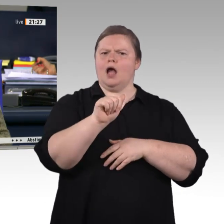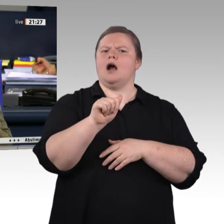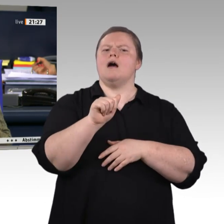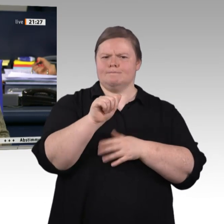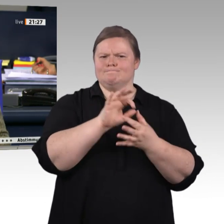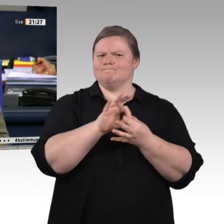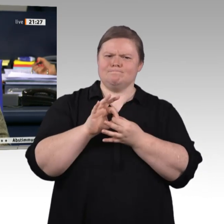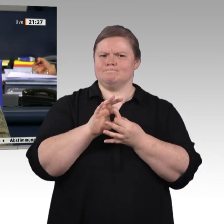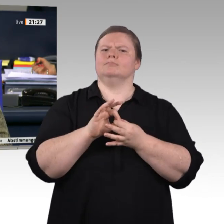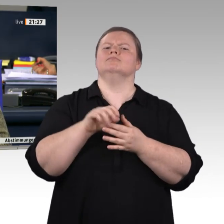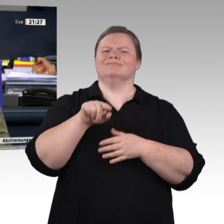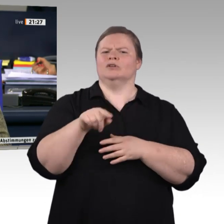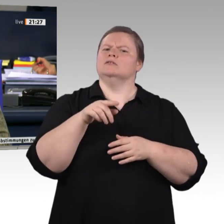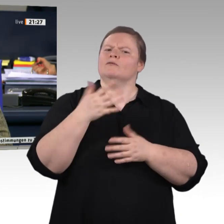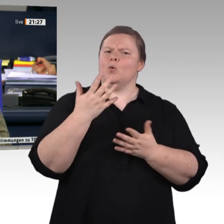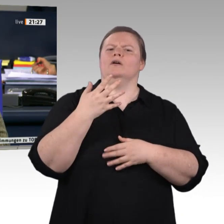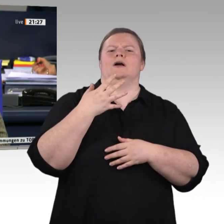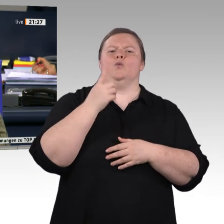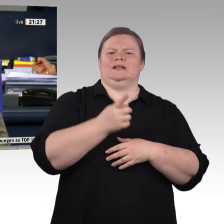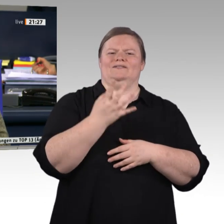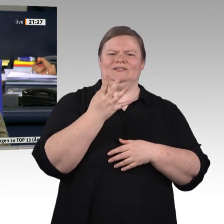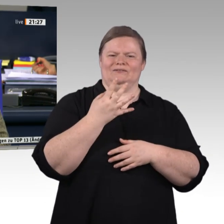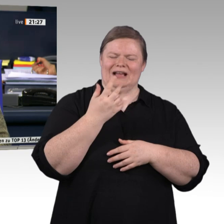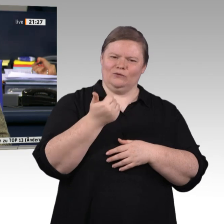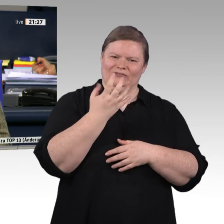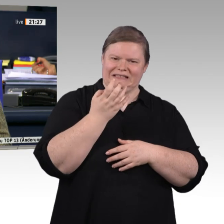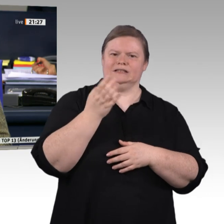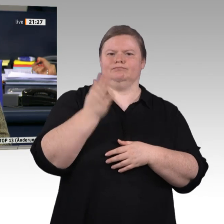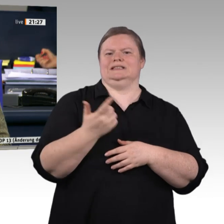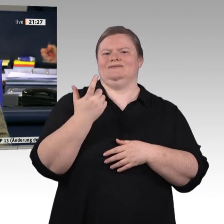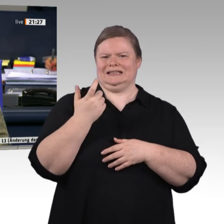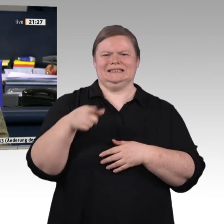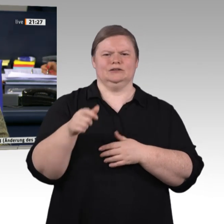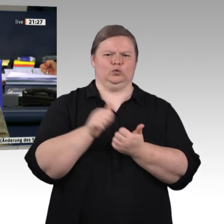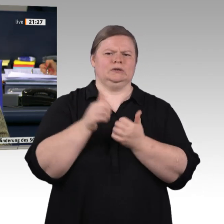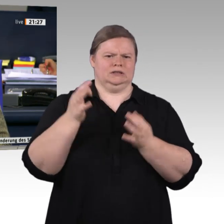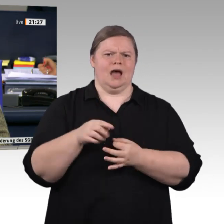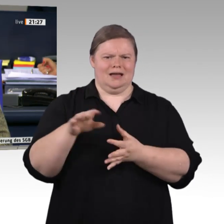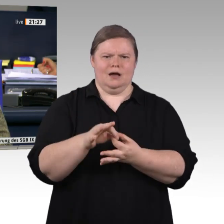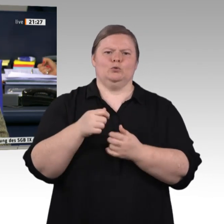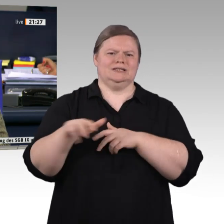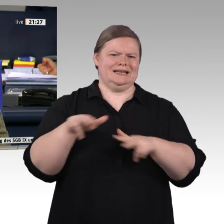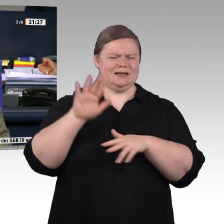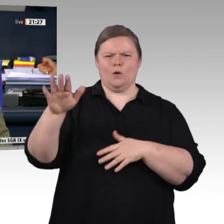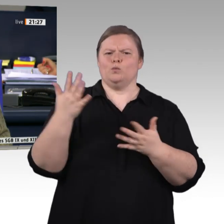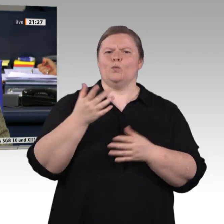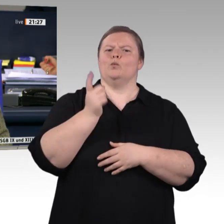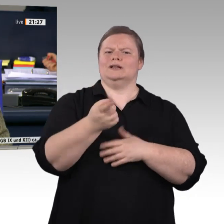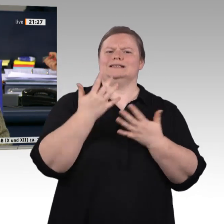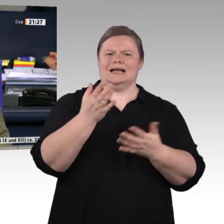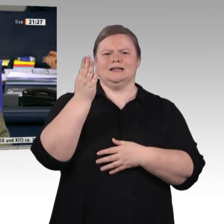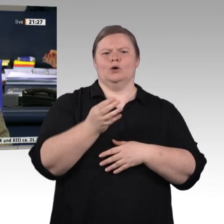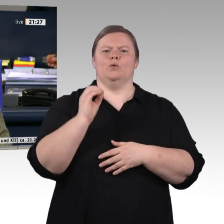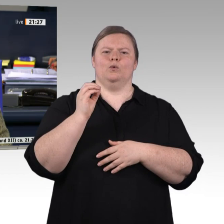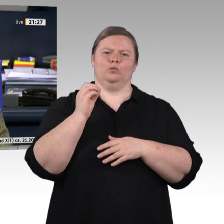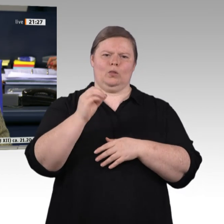anzunehmen. Hierzu liegt ein gemeinsamer Änderungsantrag der Fraktionen Die Linke und Bündnis 90 Die